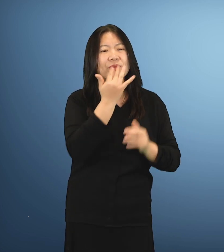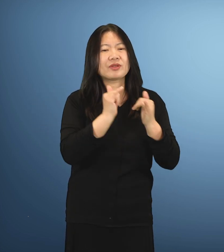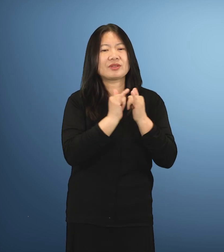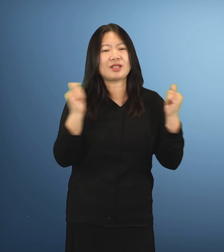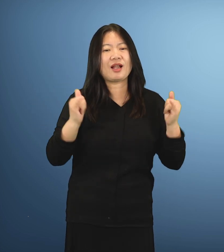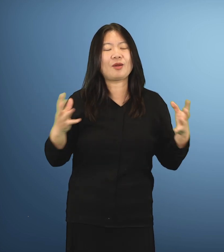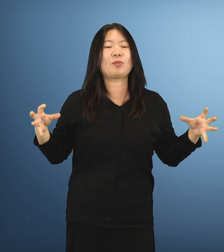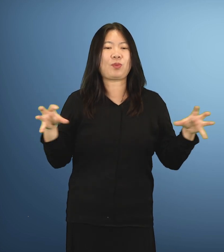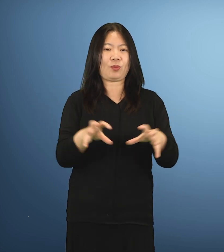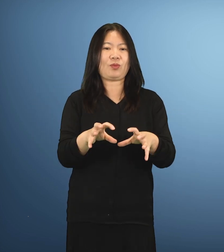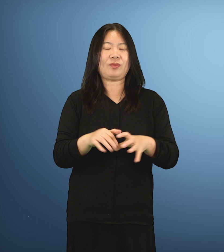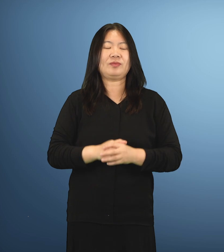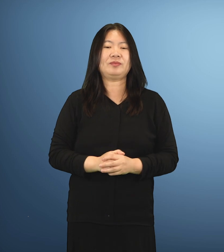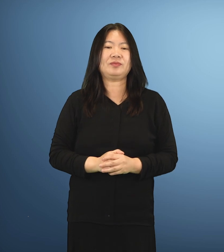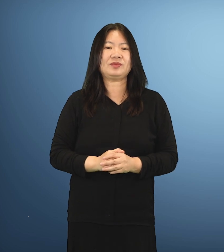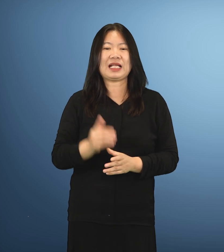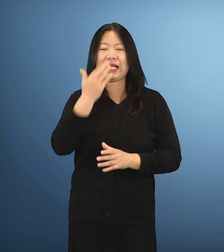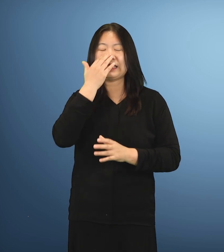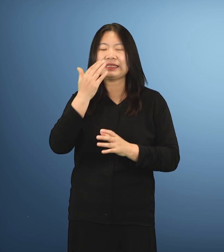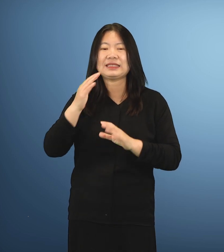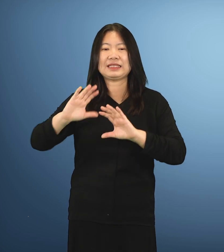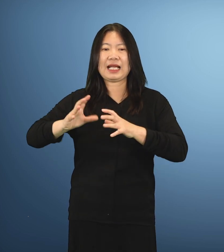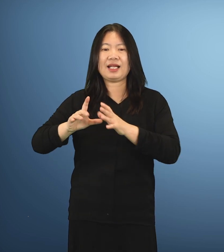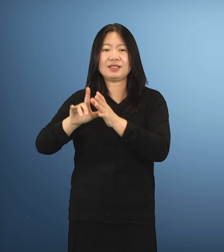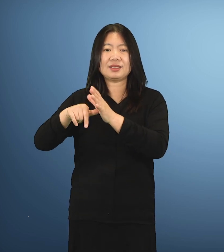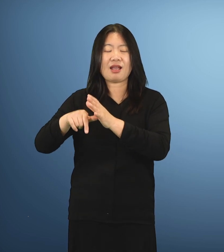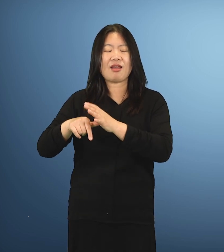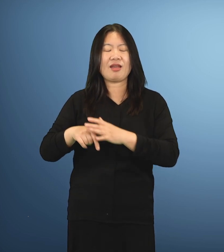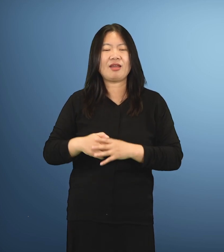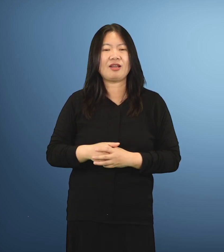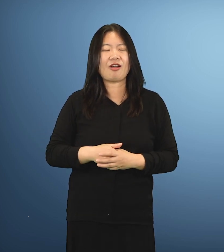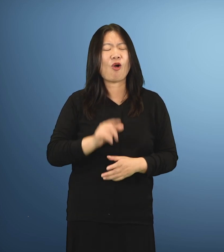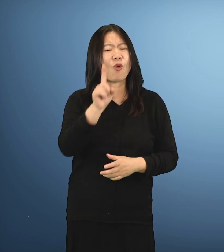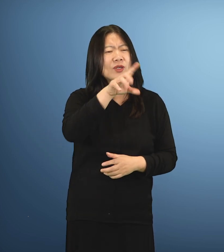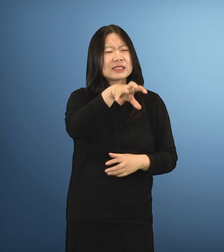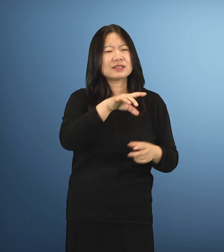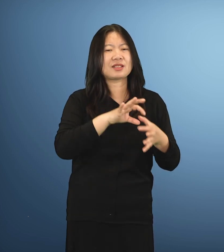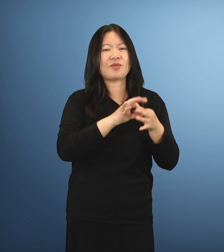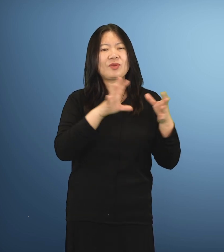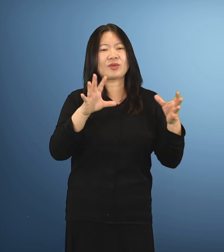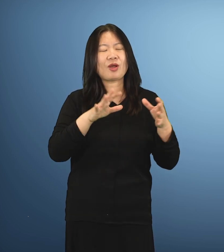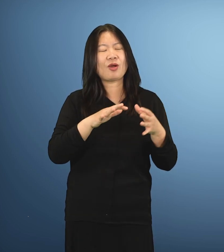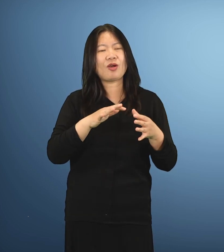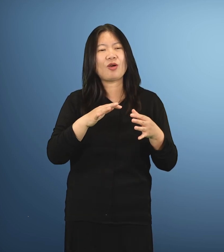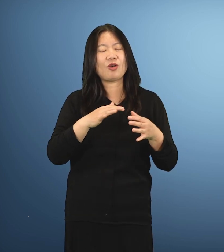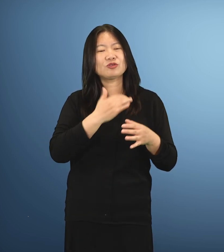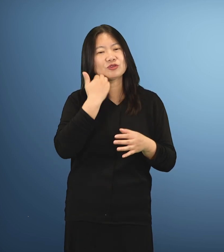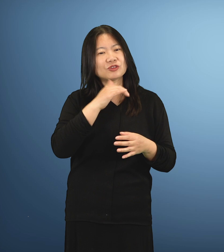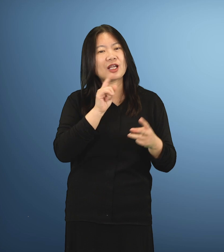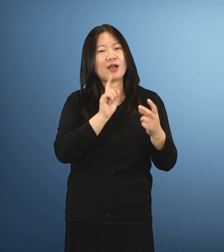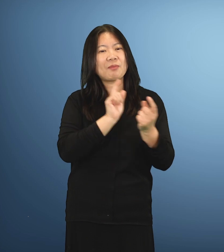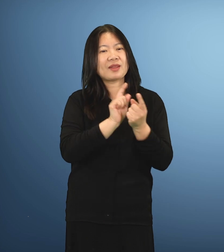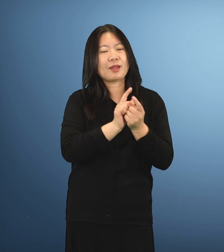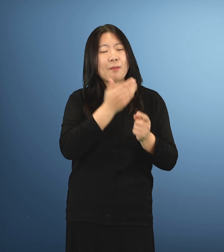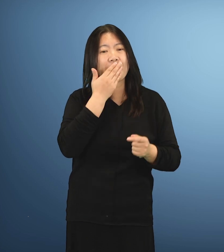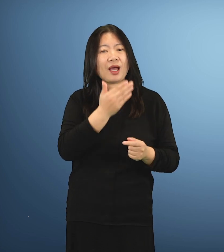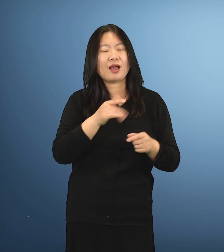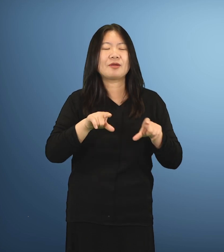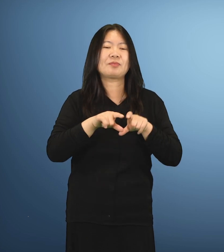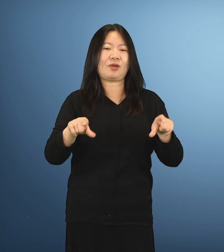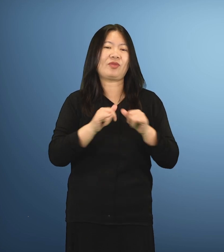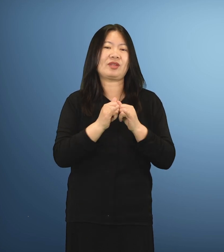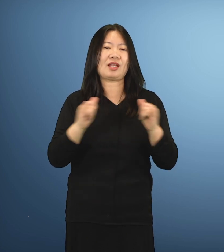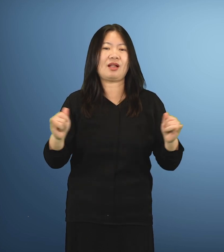있죠. 그러니까 이스라엘 이 시대에 어디서나 어디든지 언제든지 만날 수 있는 아주 평범한